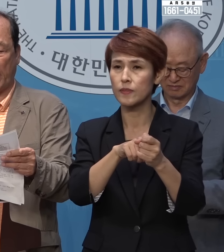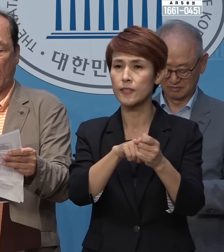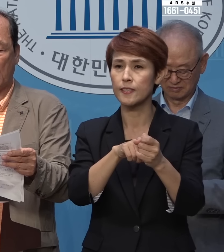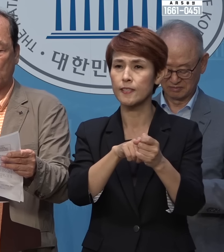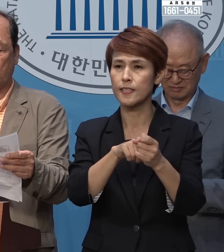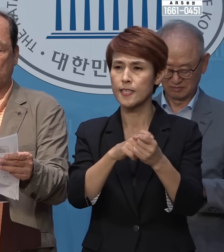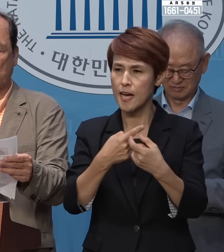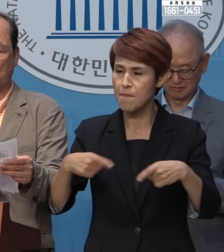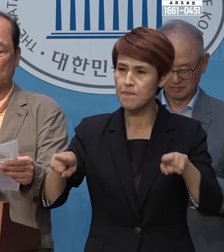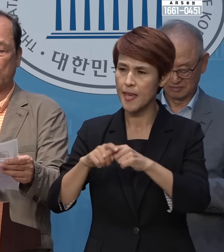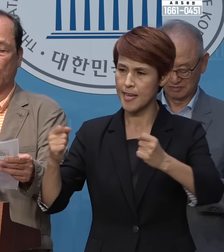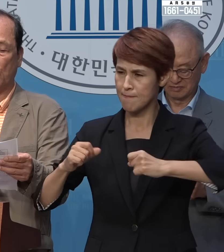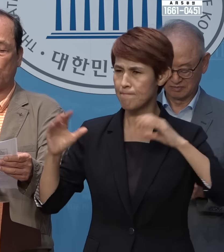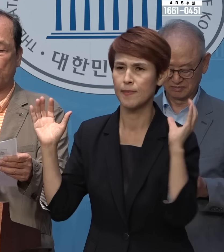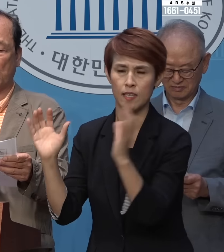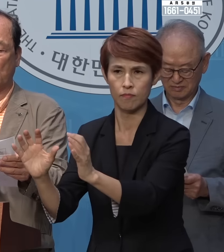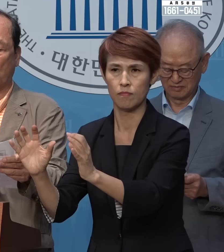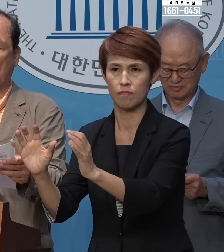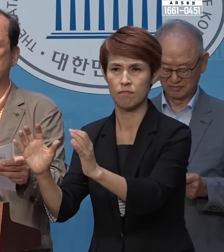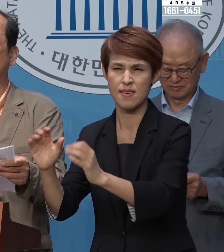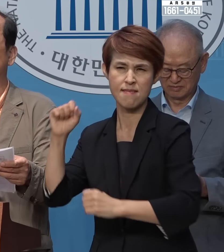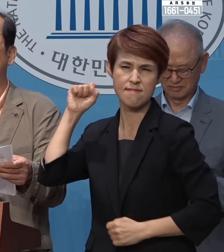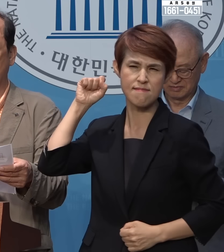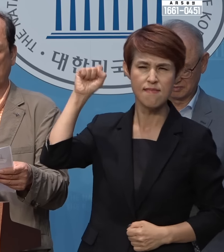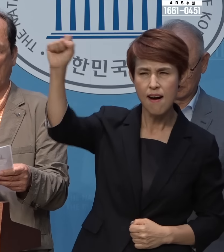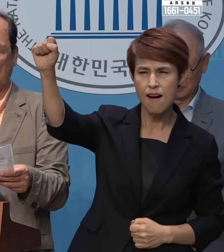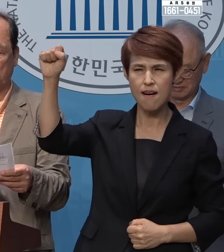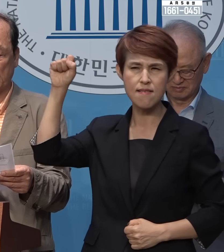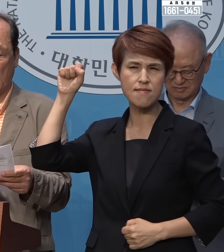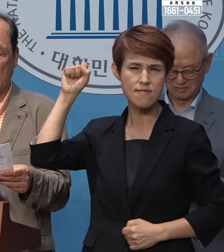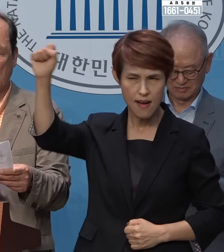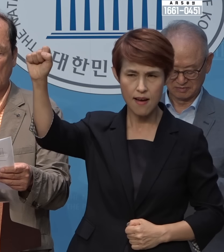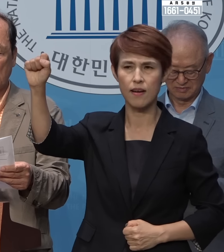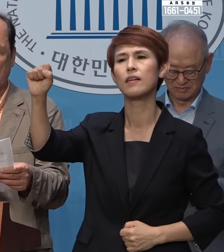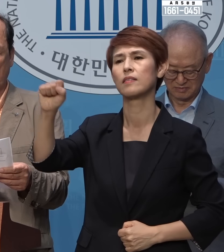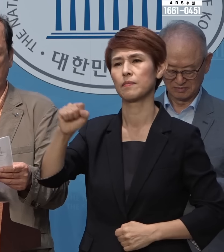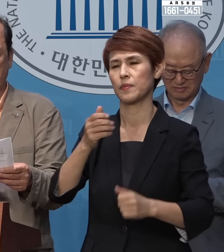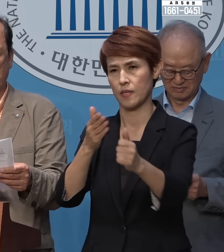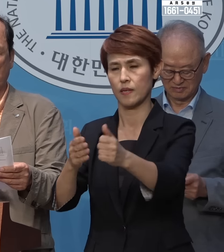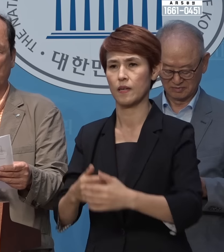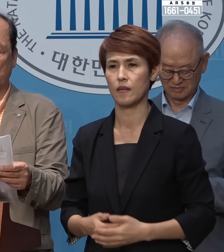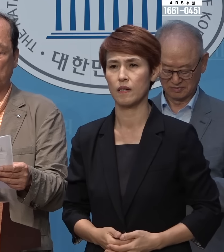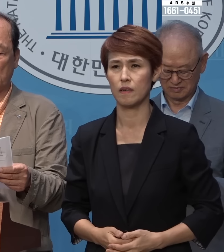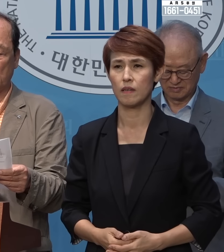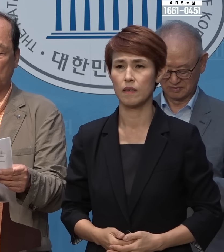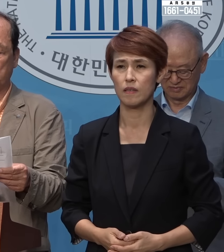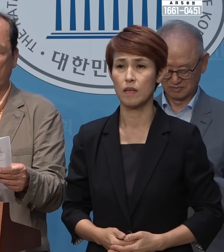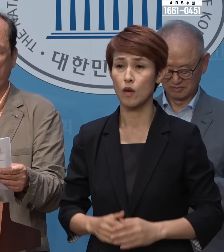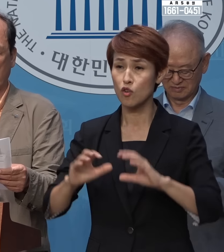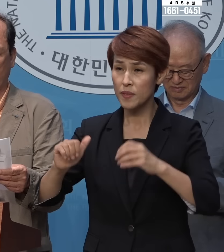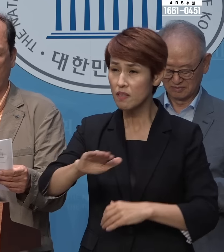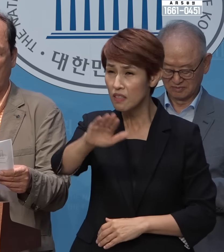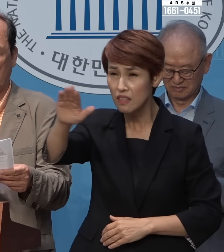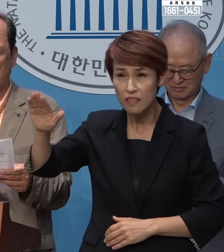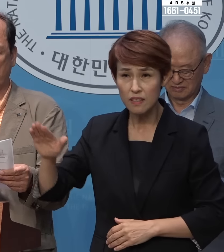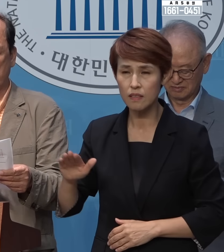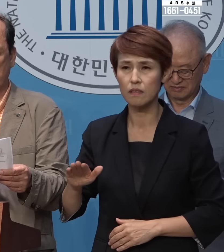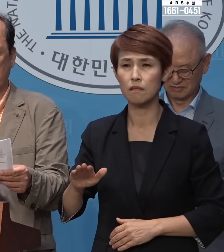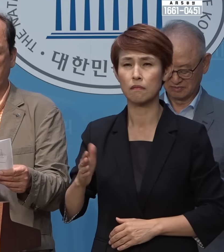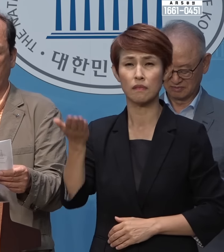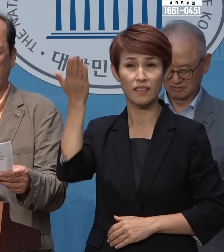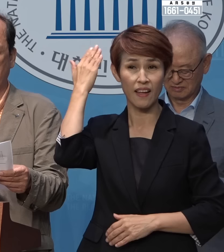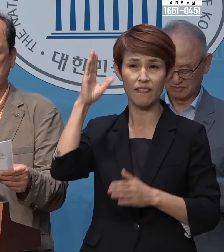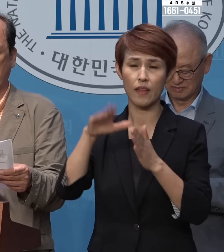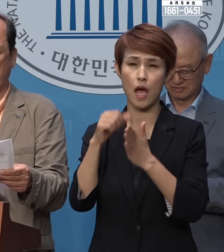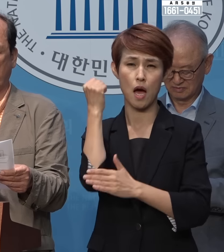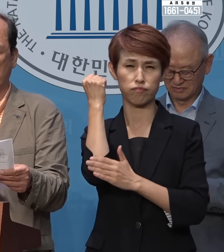깃발 아래 굳게 뭉쳐 투쟁의 광장으로 나아갑시다. 지난 시기 우리 국민들은 부패하고